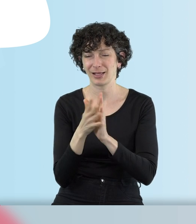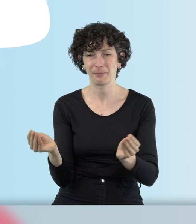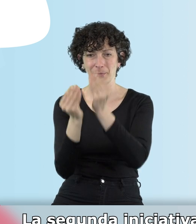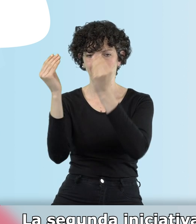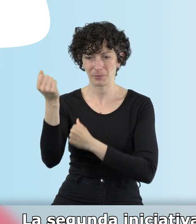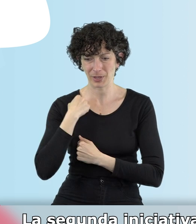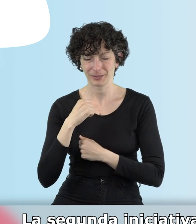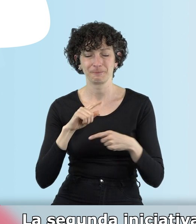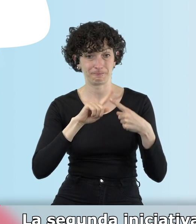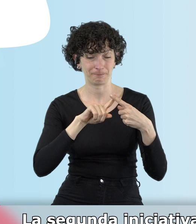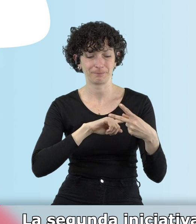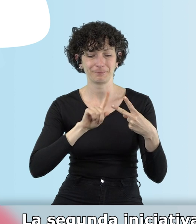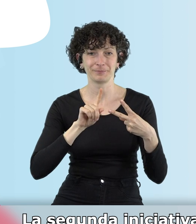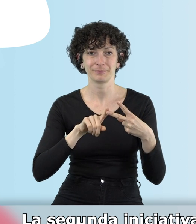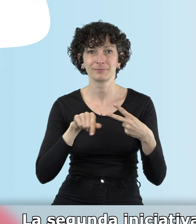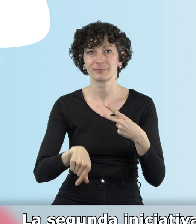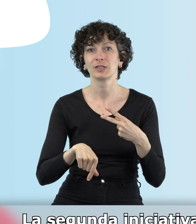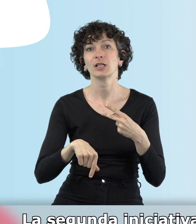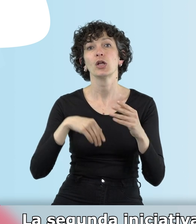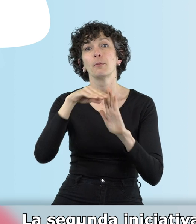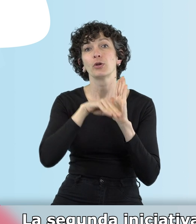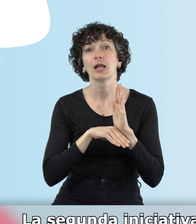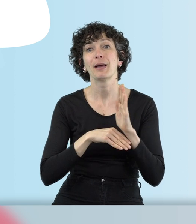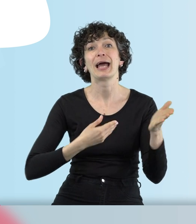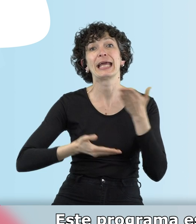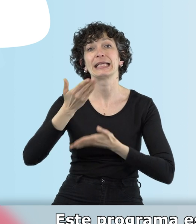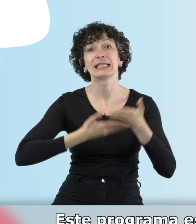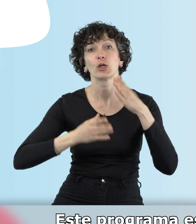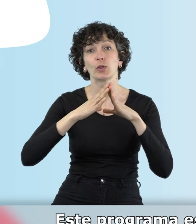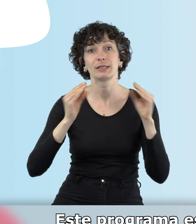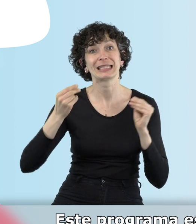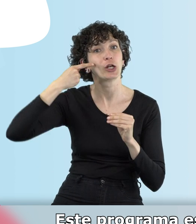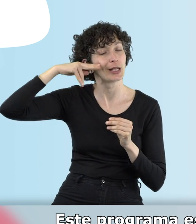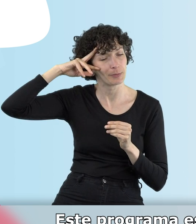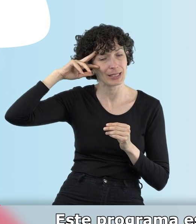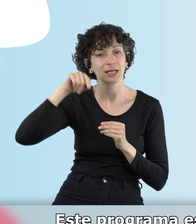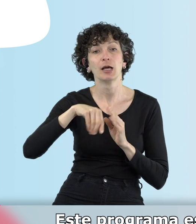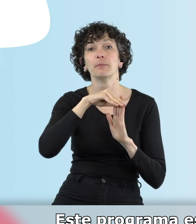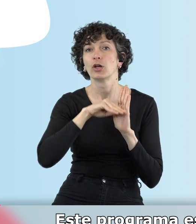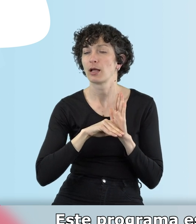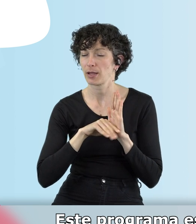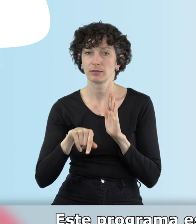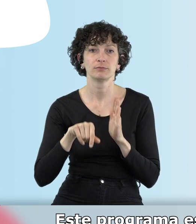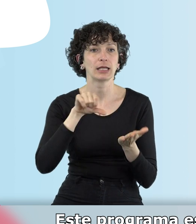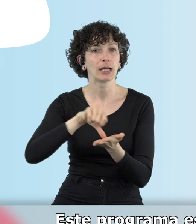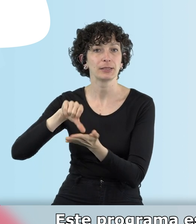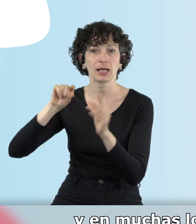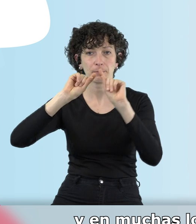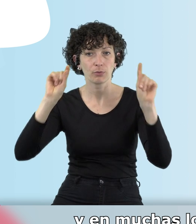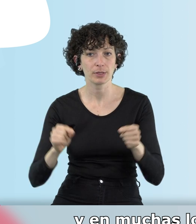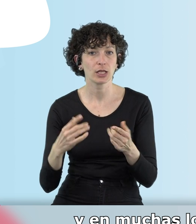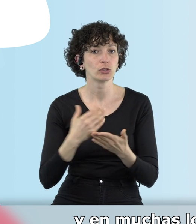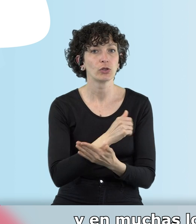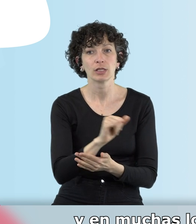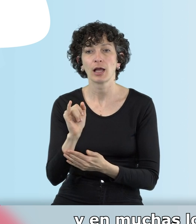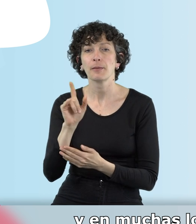que yo. La segunda iniciativa es el programa interuniversitario de la experiencia. Este programa está presente en todas las capitales de provincia